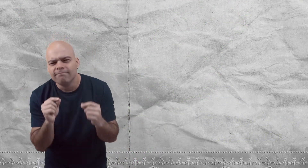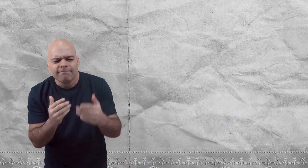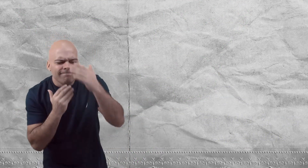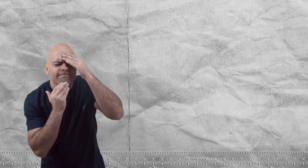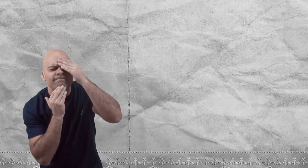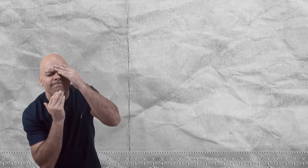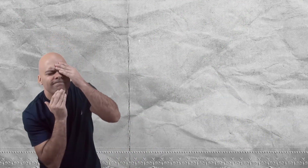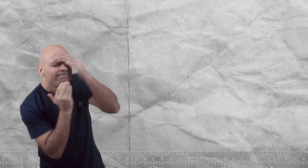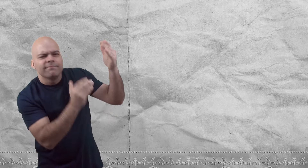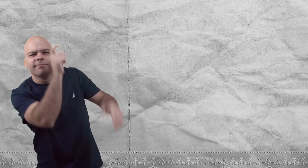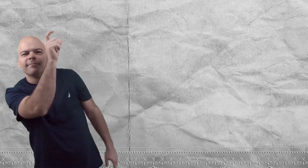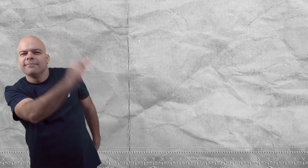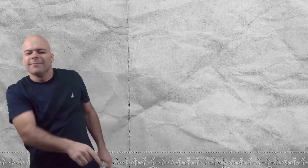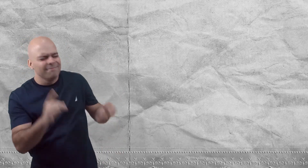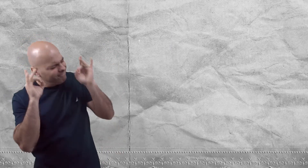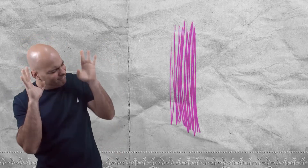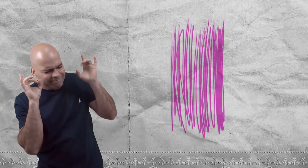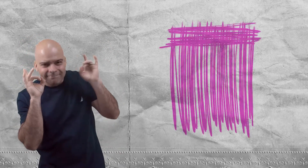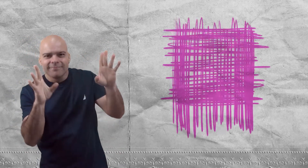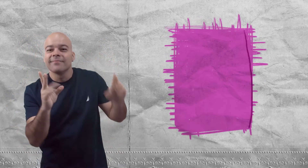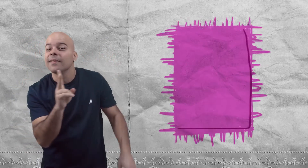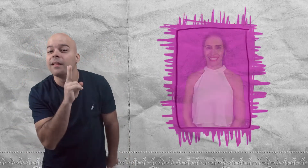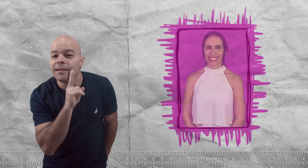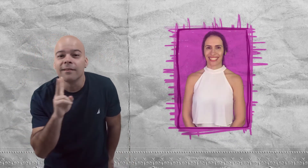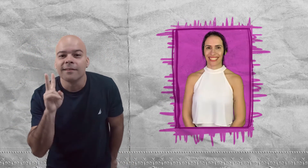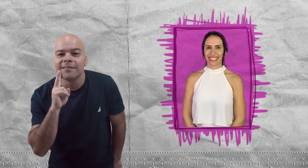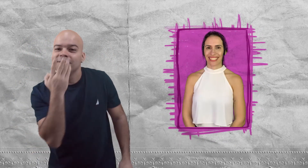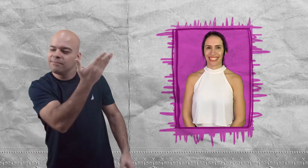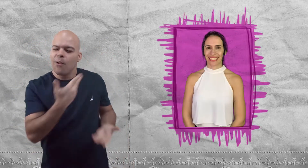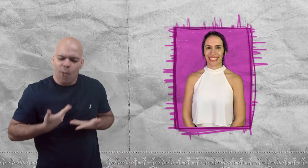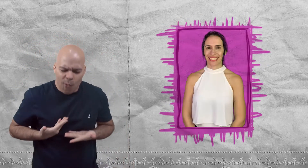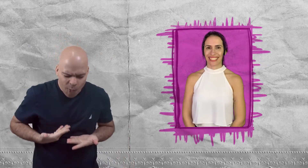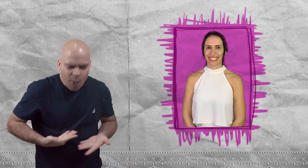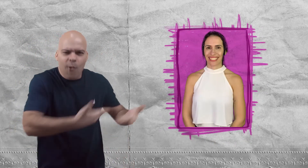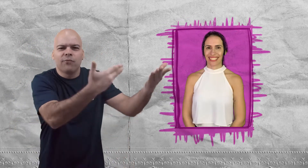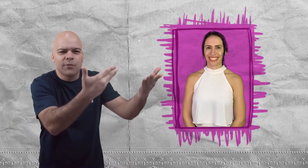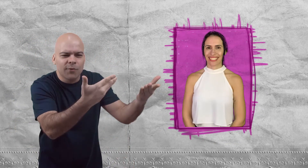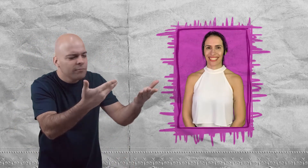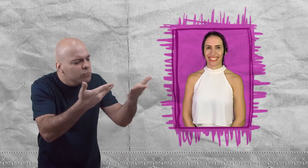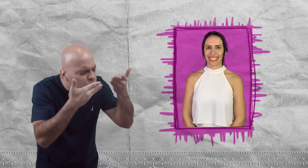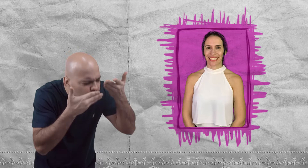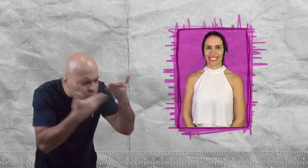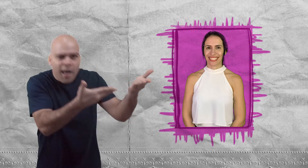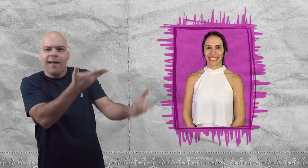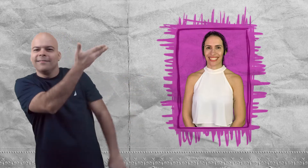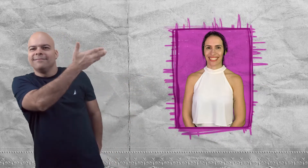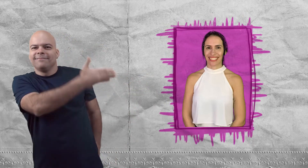quero agradecer imensamente à professora Vanessa Martins pelo convite tão carinhoso para participar deste